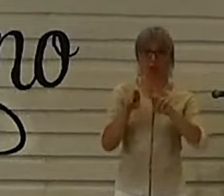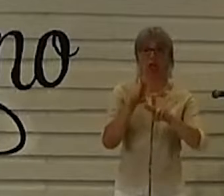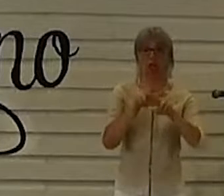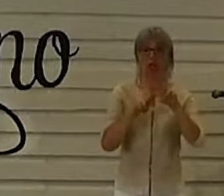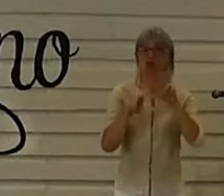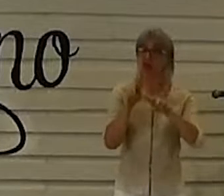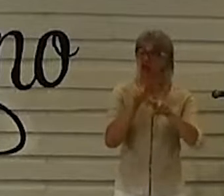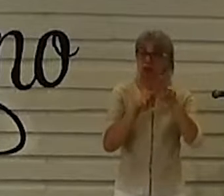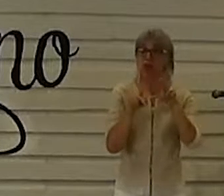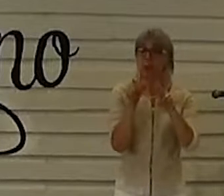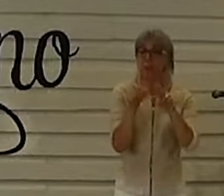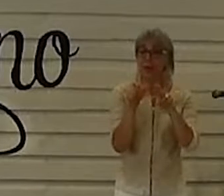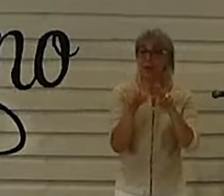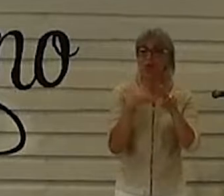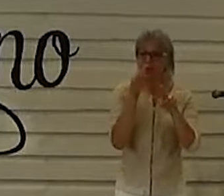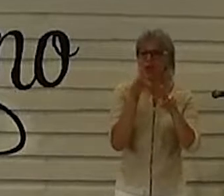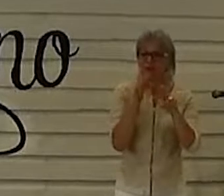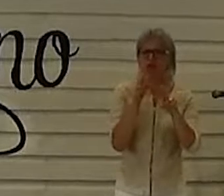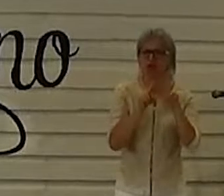Li cerca.